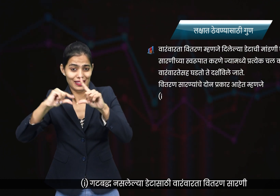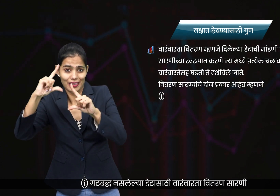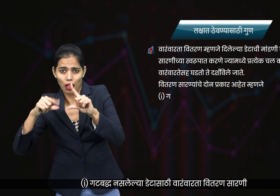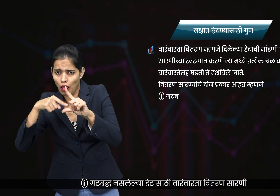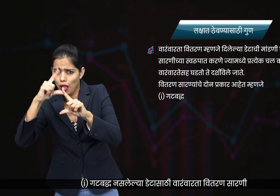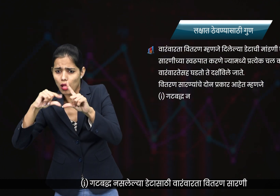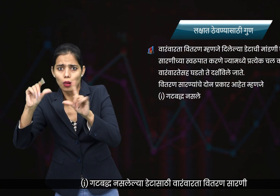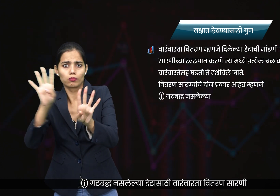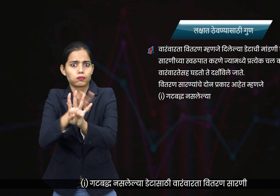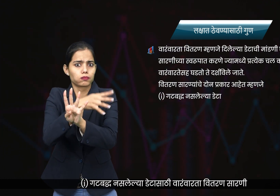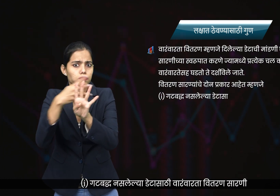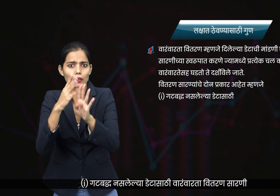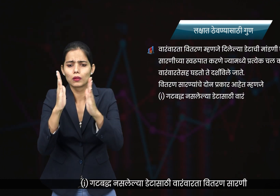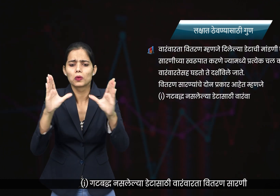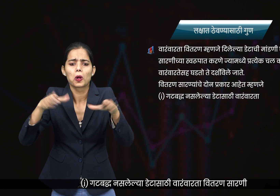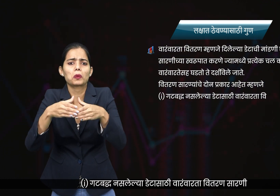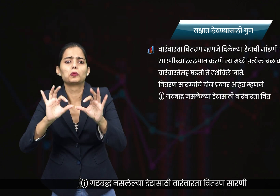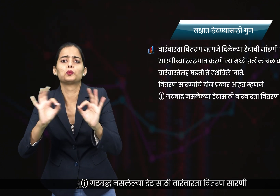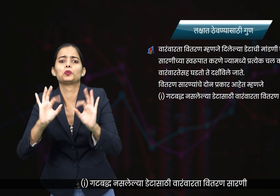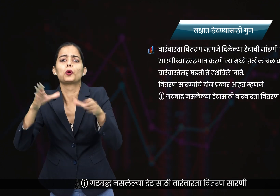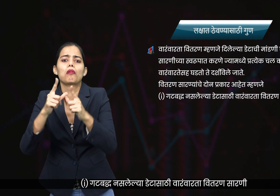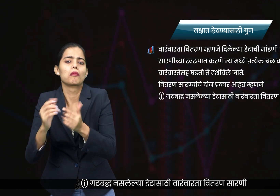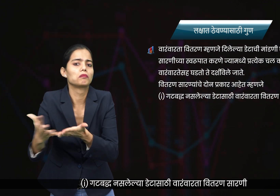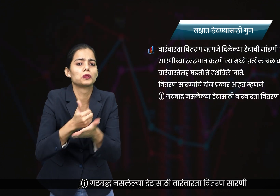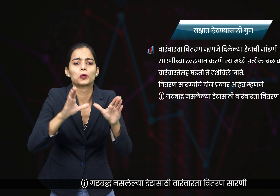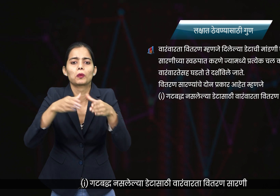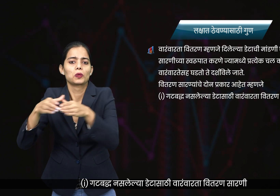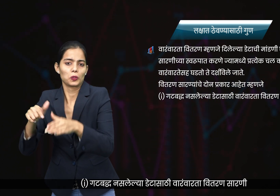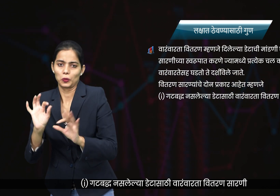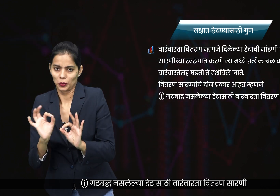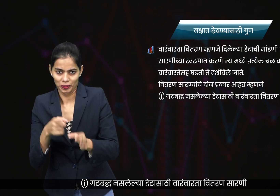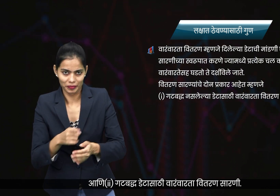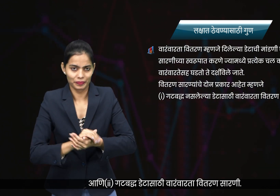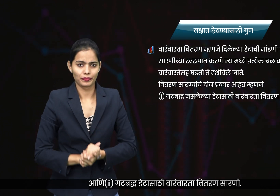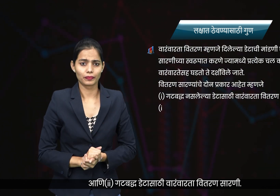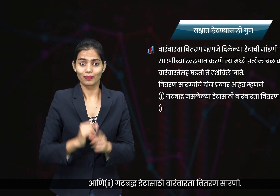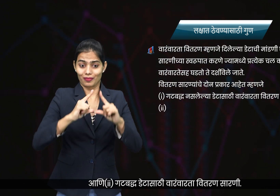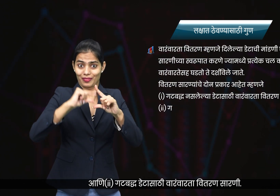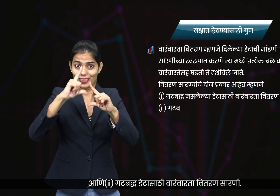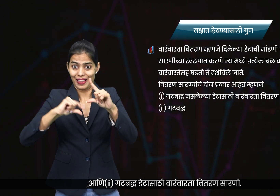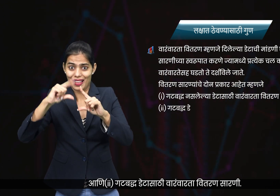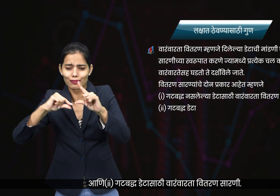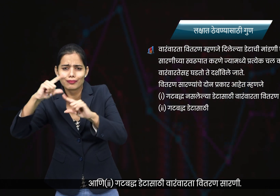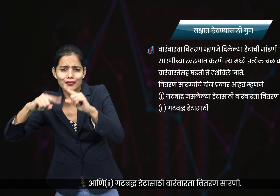गटबद्ध नसलेल्या डेटासाठी वारंवारता वितरण सारणी आणि गटबद्ध डेटासाठी वारंवारता